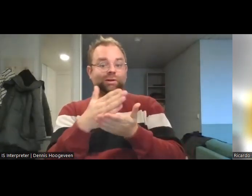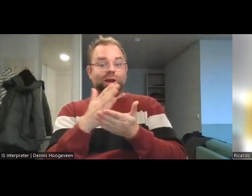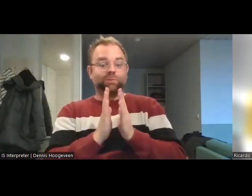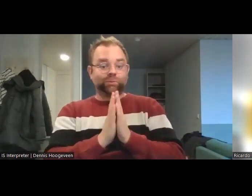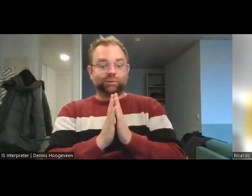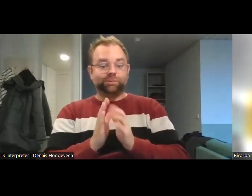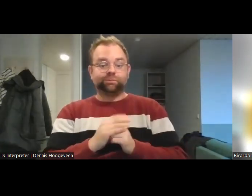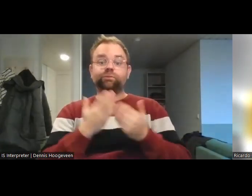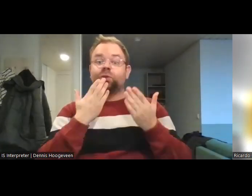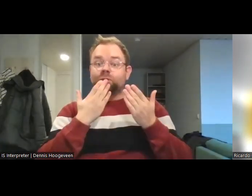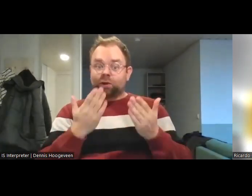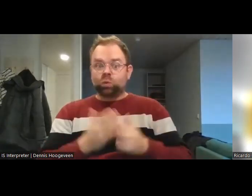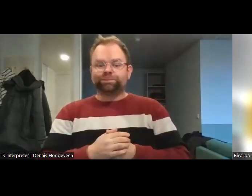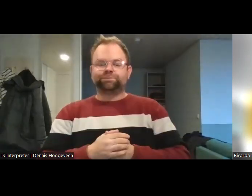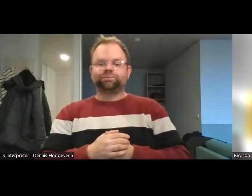à la dernière minute